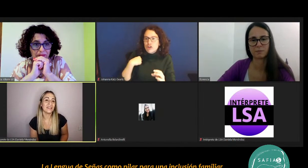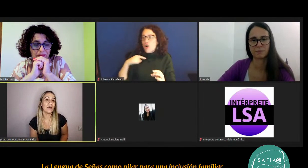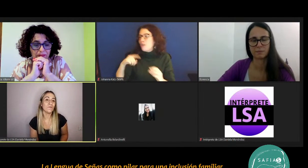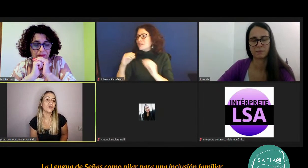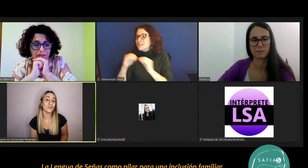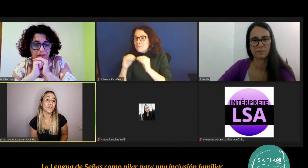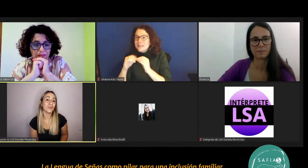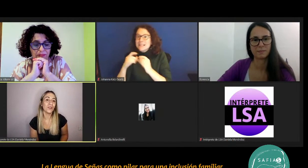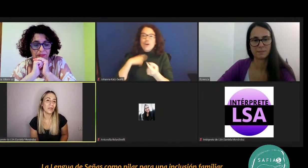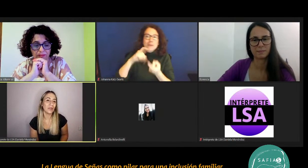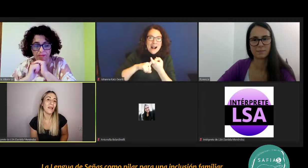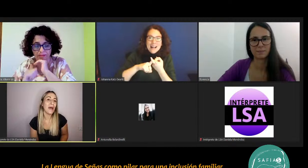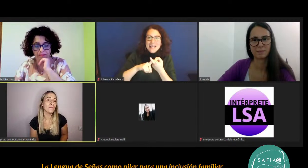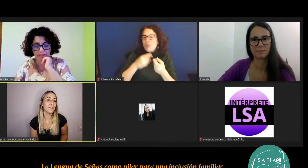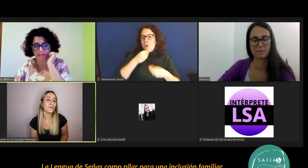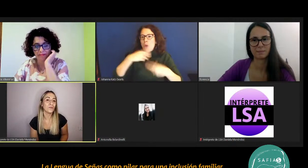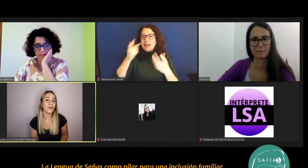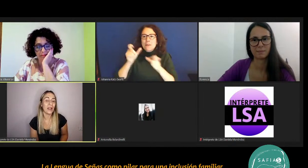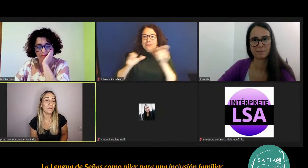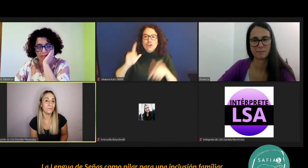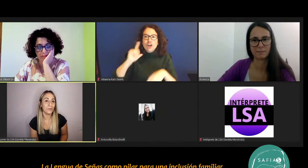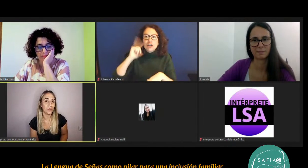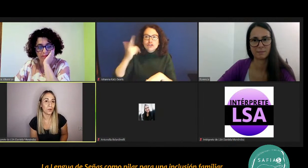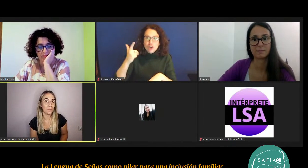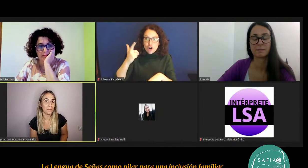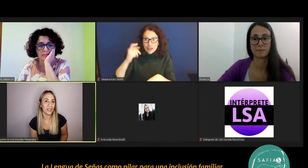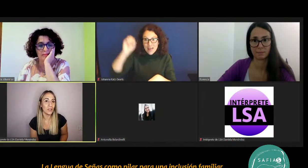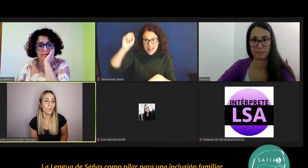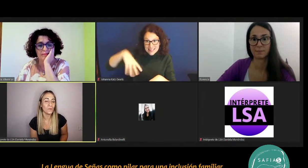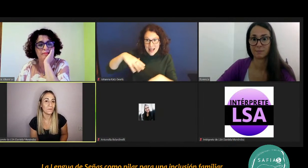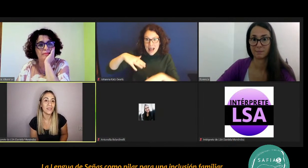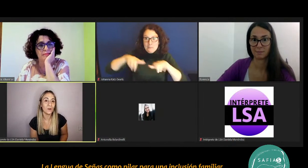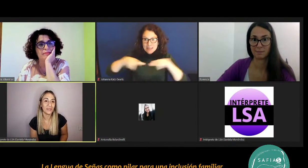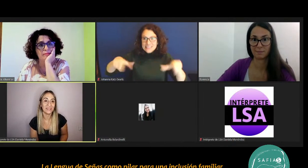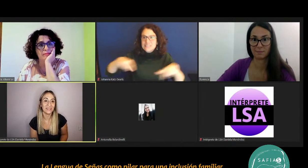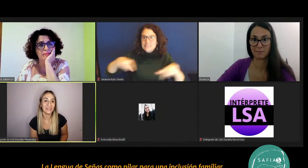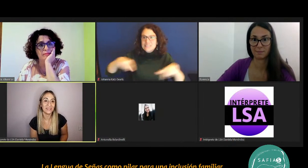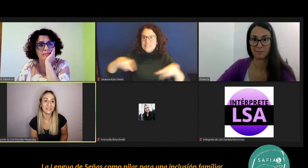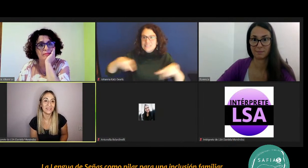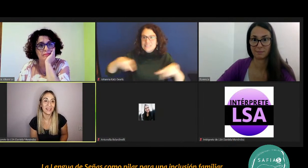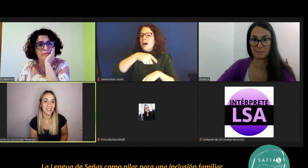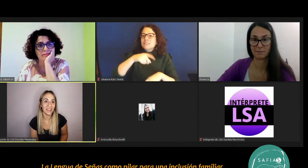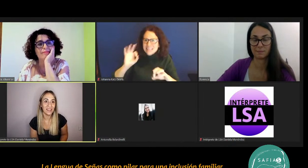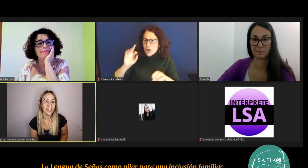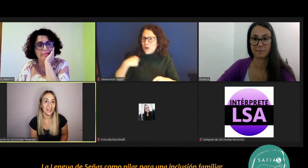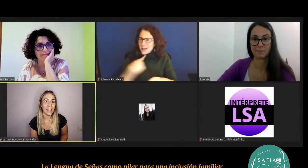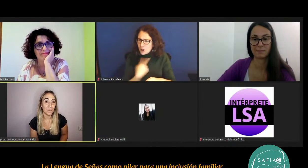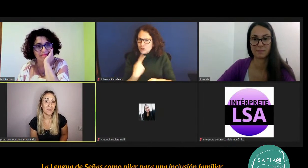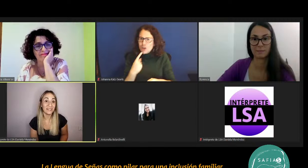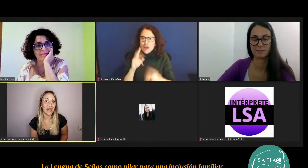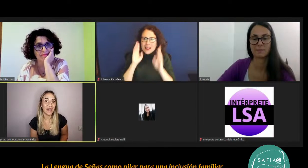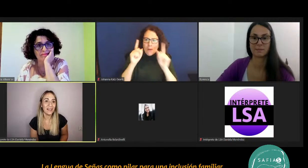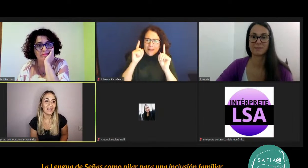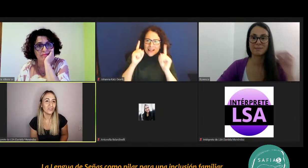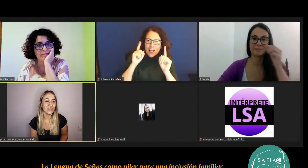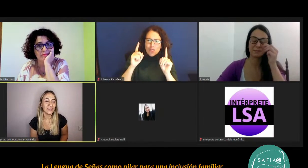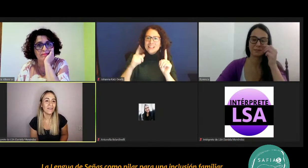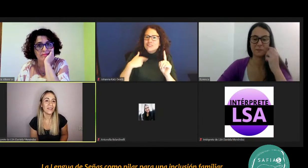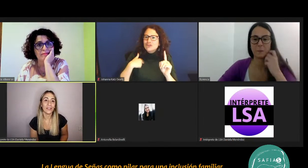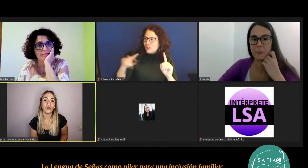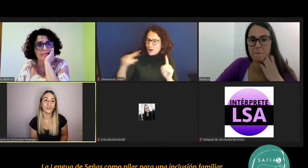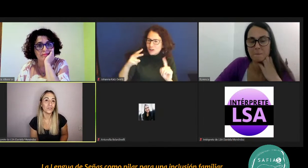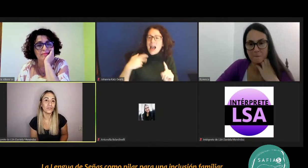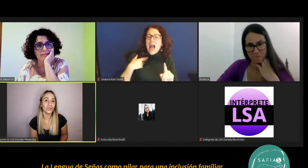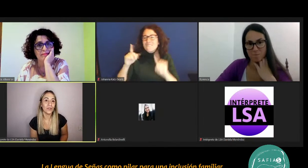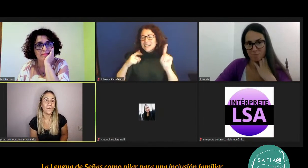Antes, si estábamos nosotros dos solos, hablábamos de forma oral, pero con mi marido o un amigo presente en la mesa, ellos ya saben